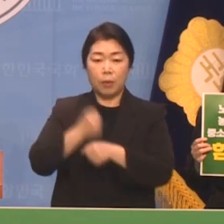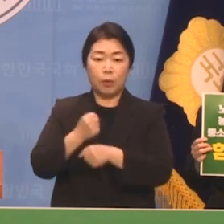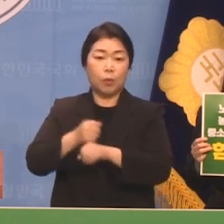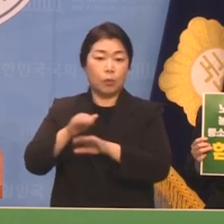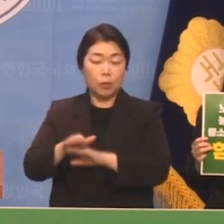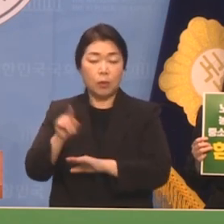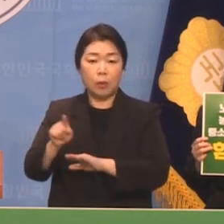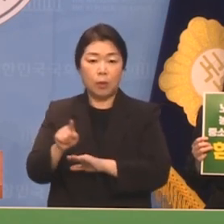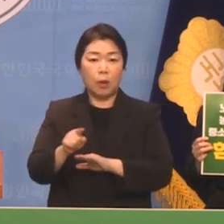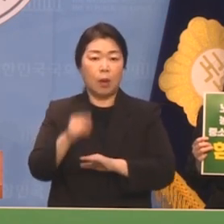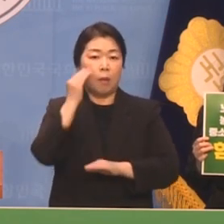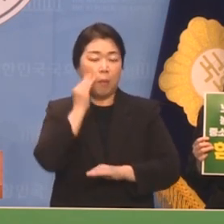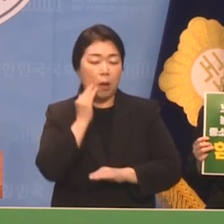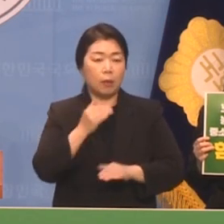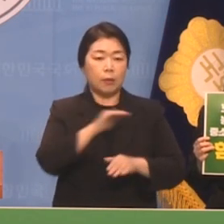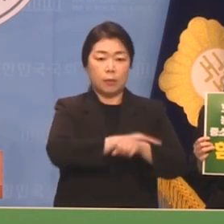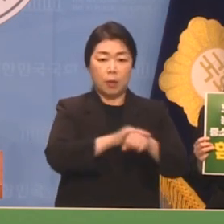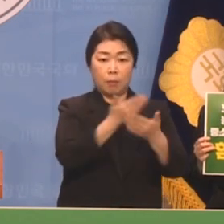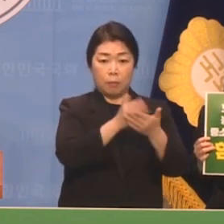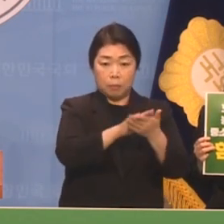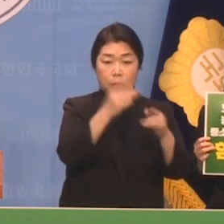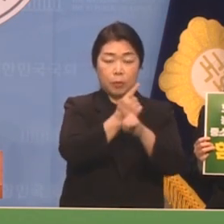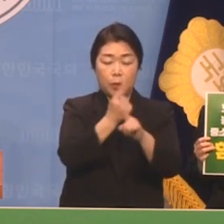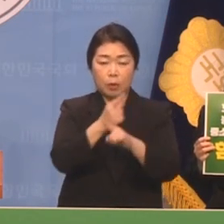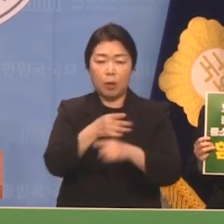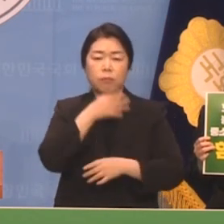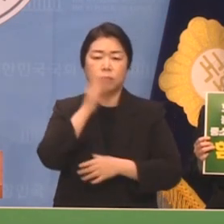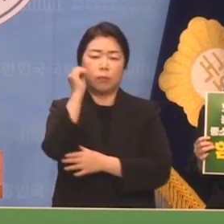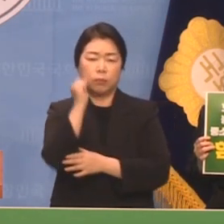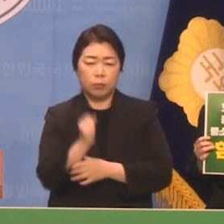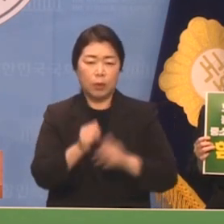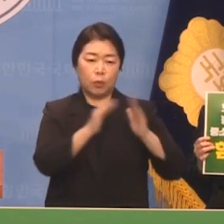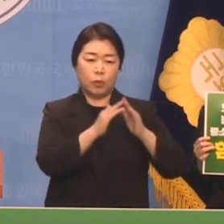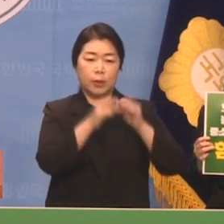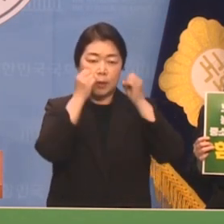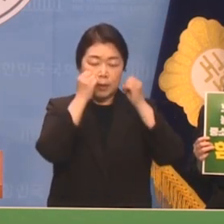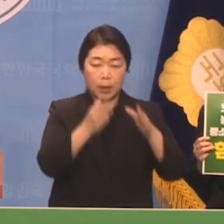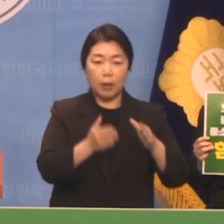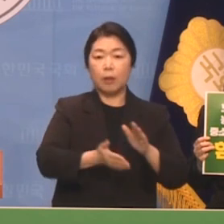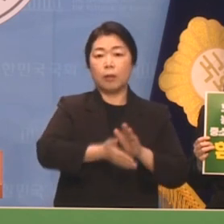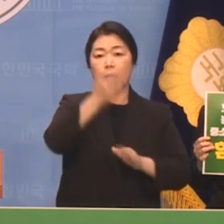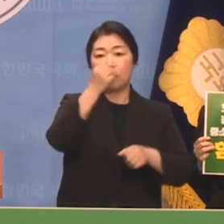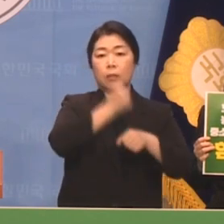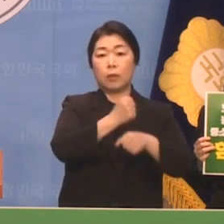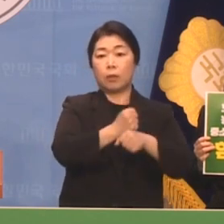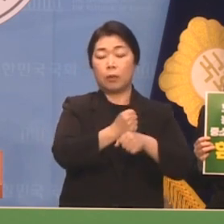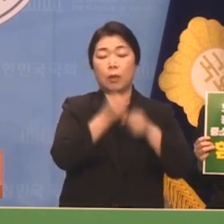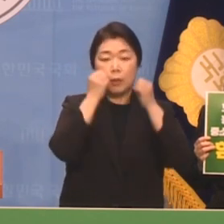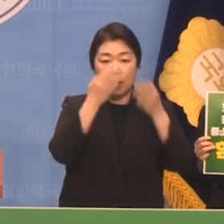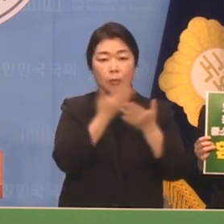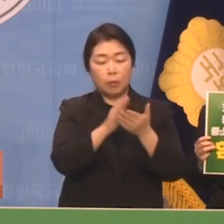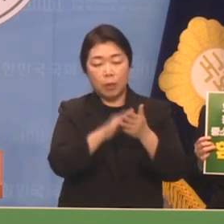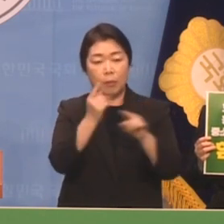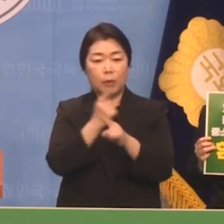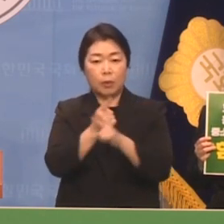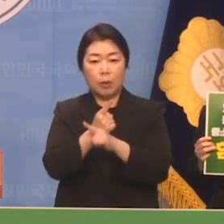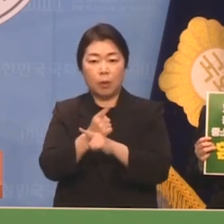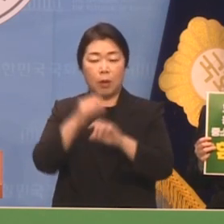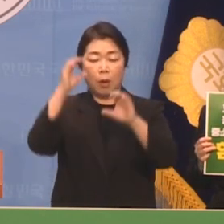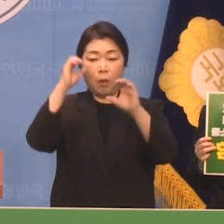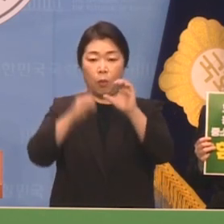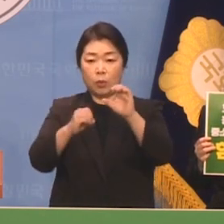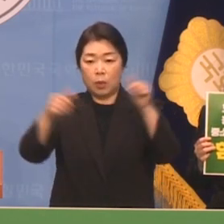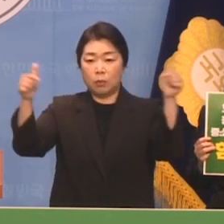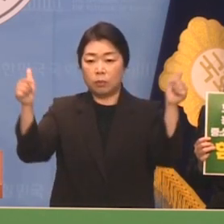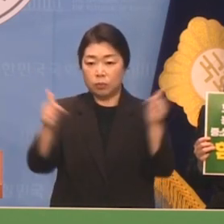그린 리모델링으로 노후계획 도시를 정비하고 재건축, 재개발 도시계획 수립 시 온실가스 감축